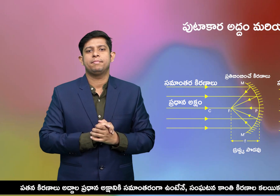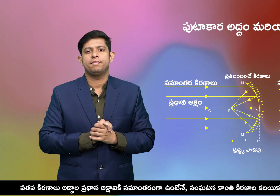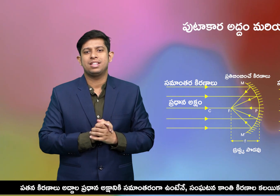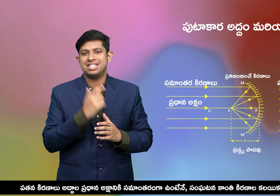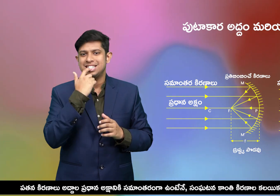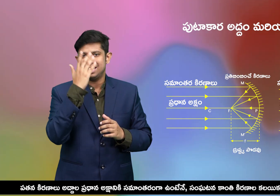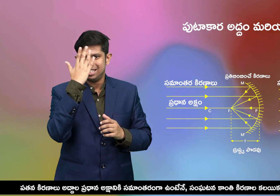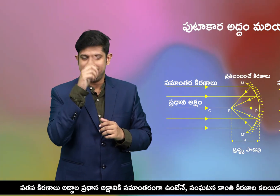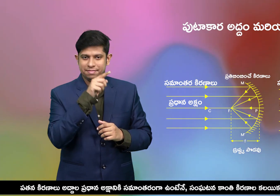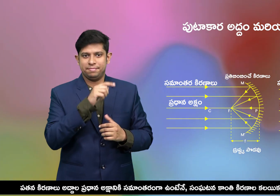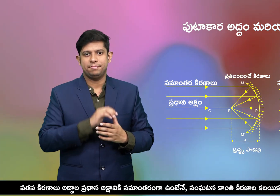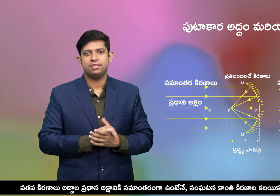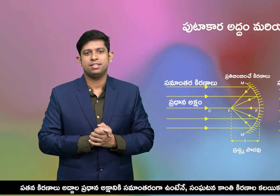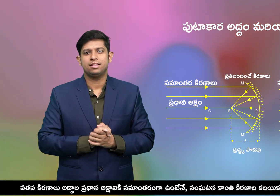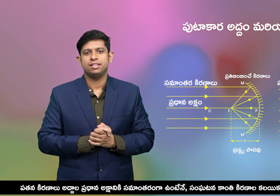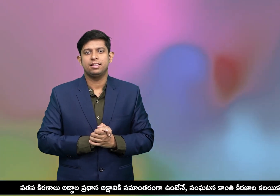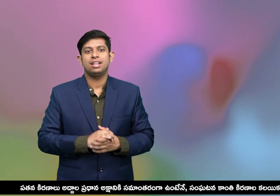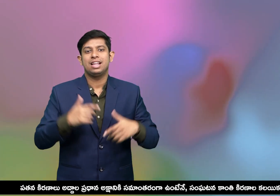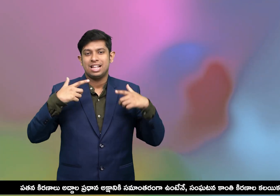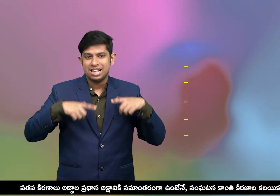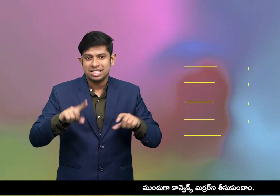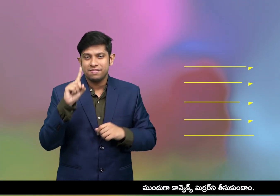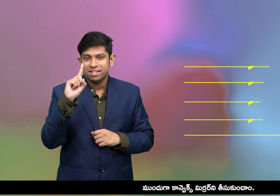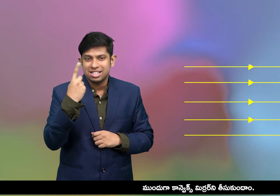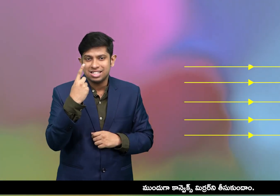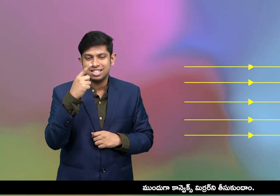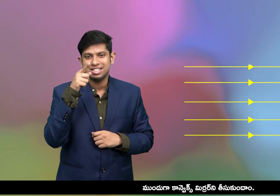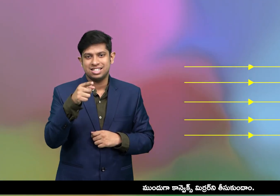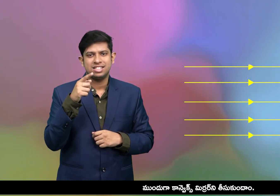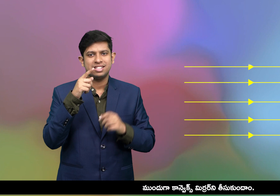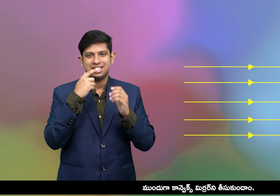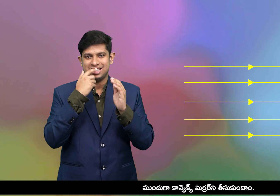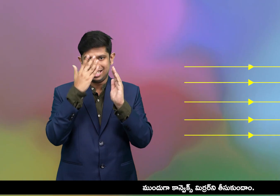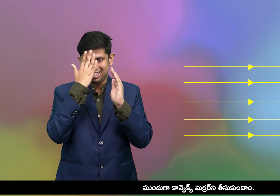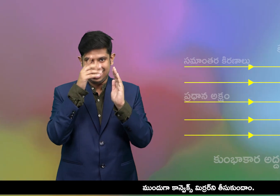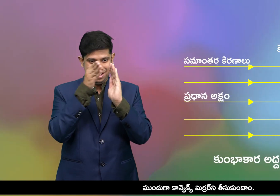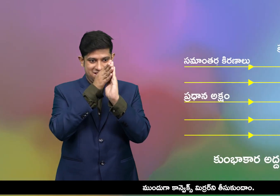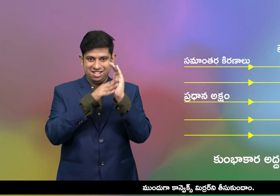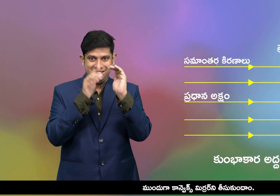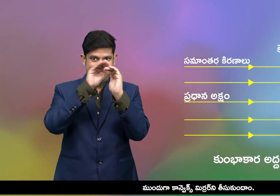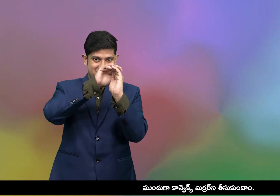లేదా వైవిధ్యాన్ని అర్థం చేసుకోవచ్చు. ముందుగా కాన్వెక్స్ మిర్రర్ను తీసుకుందాం.